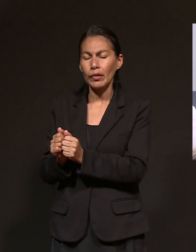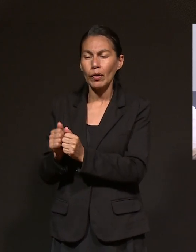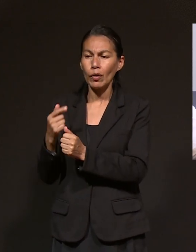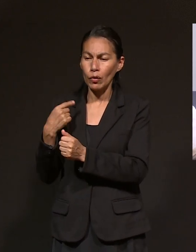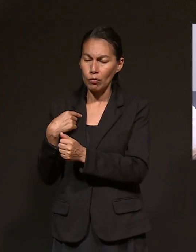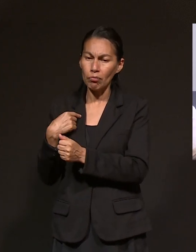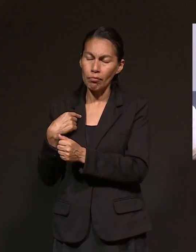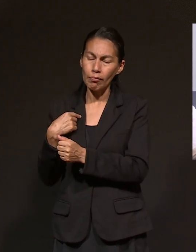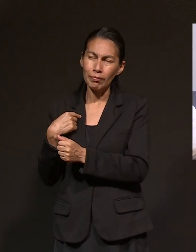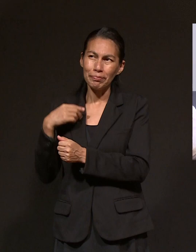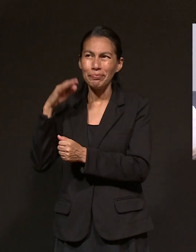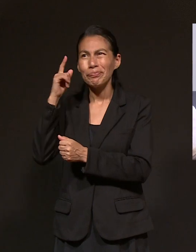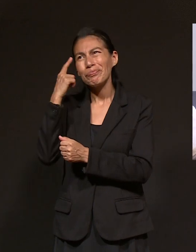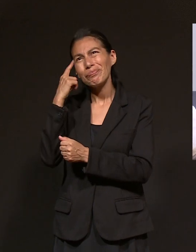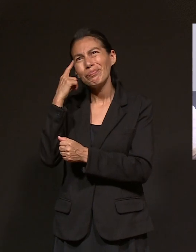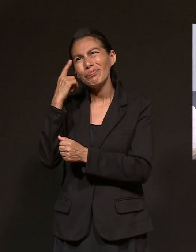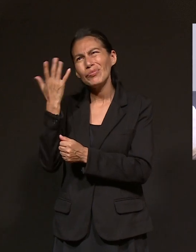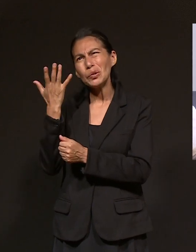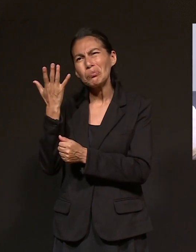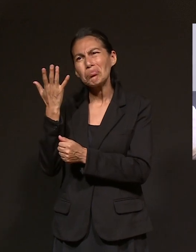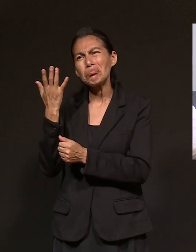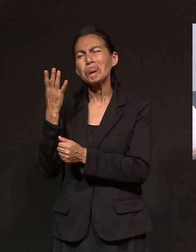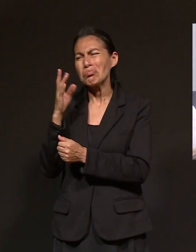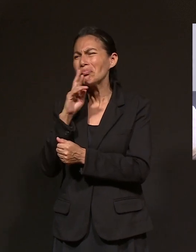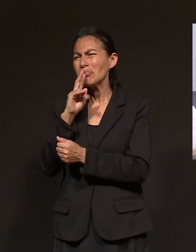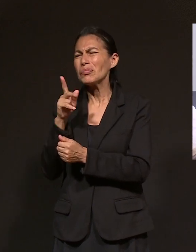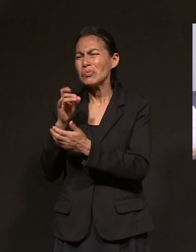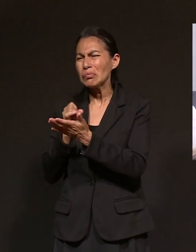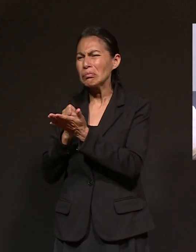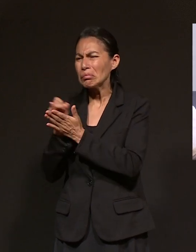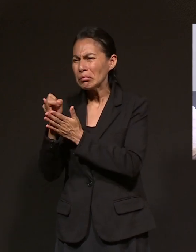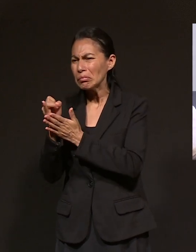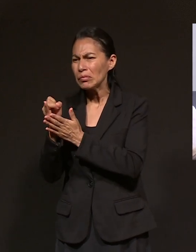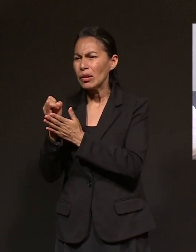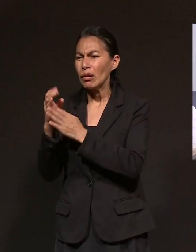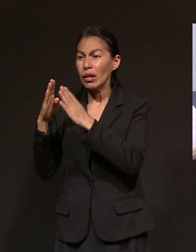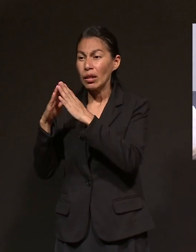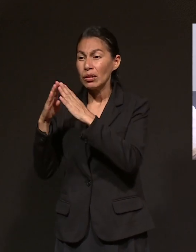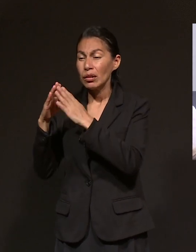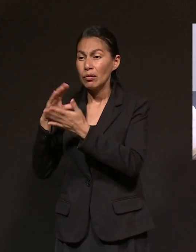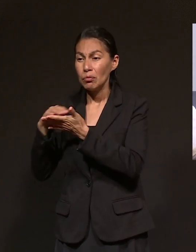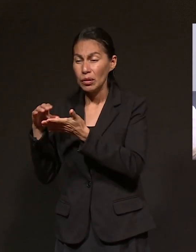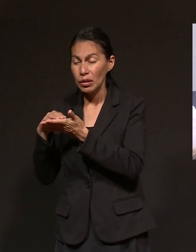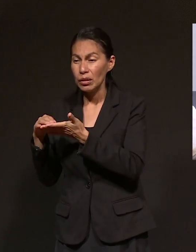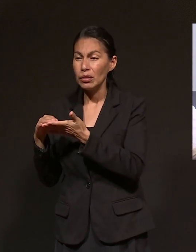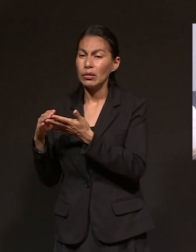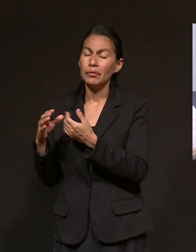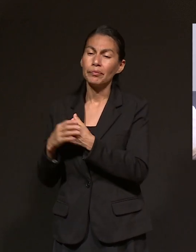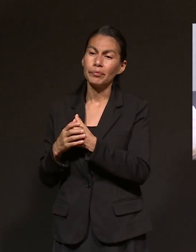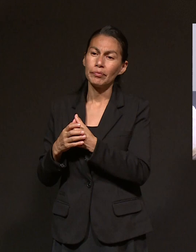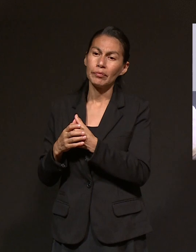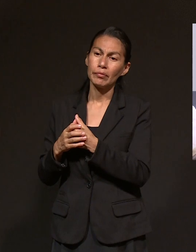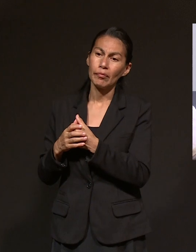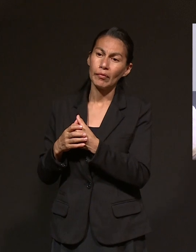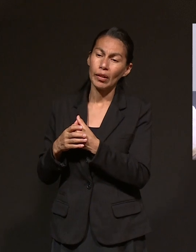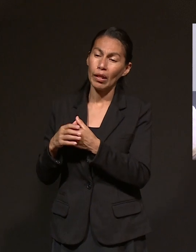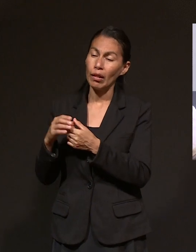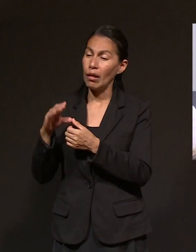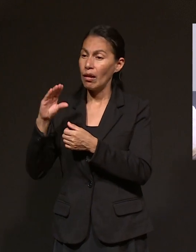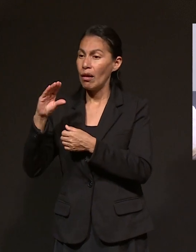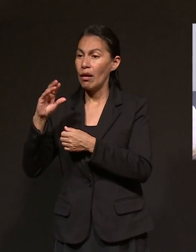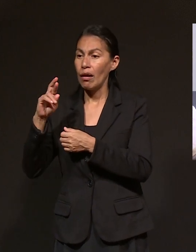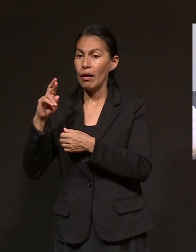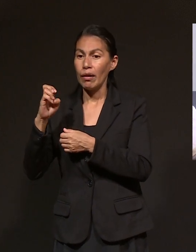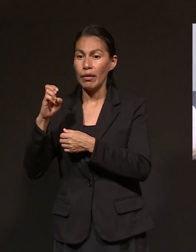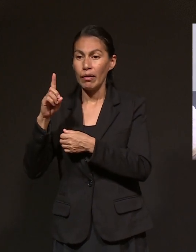Entonces decido tramitar mi crédito y empiezo a tener muchos problemas.